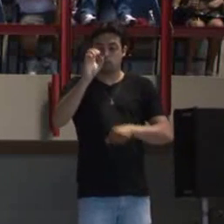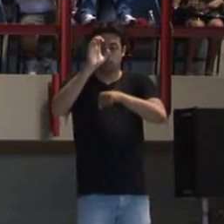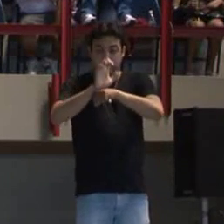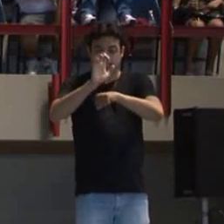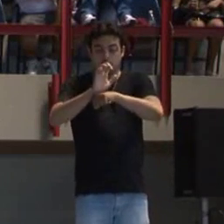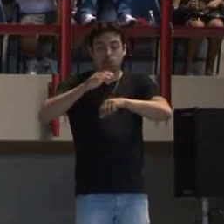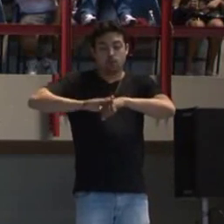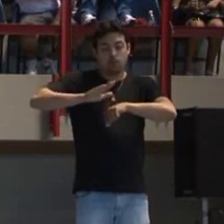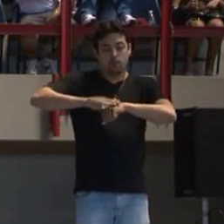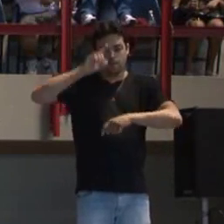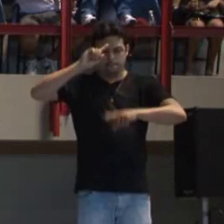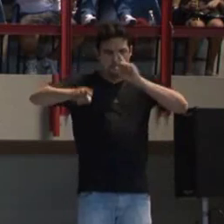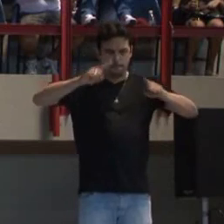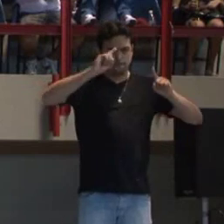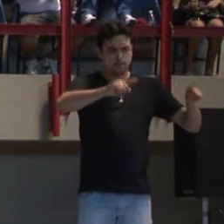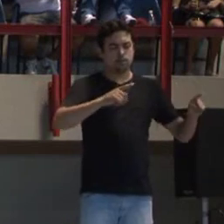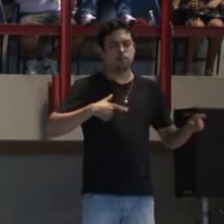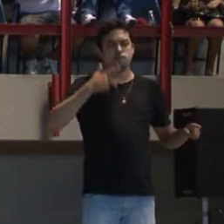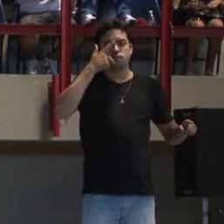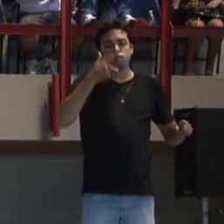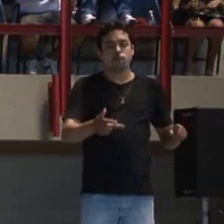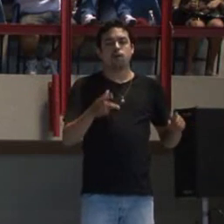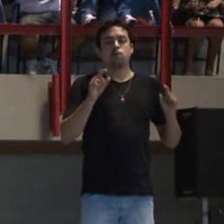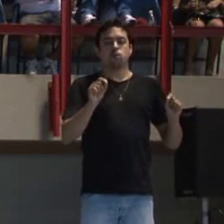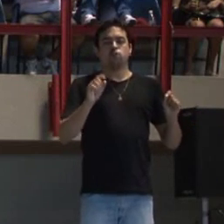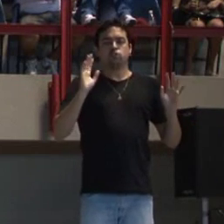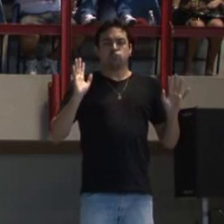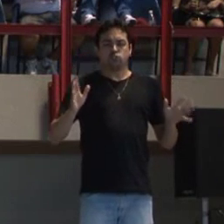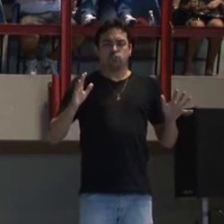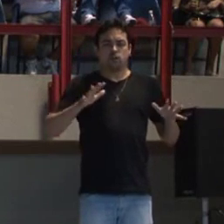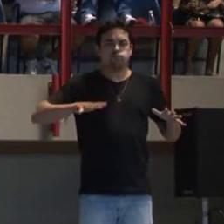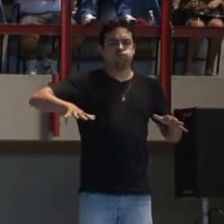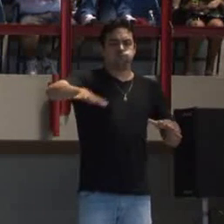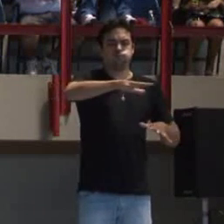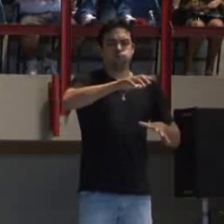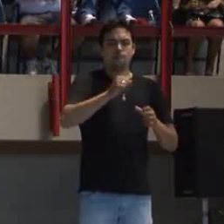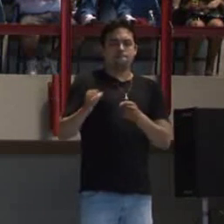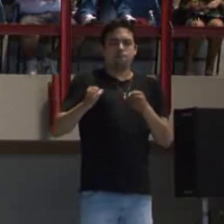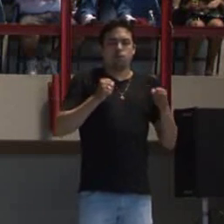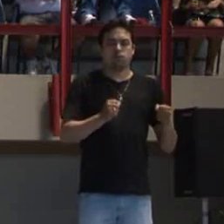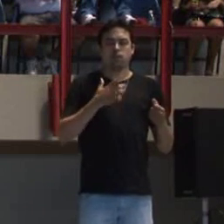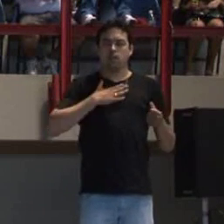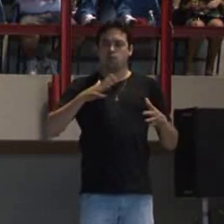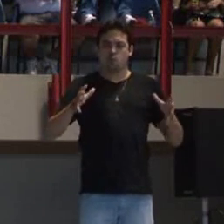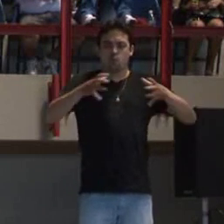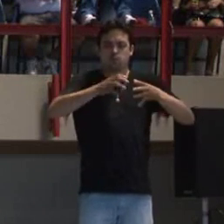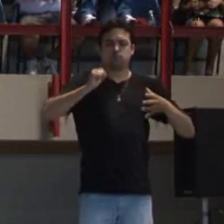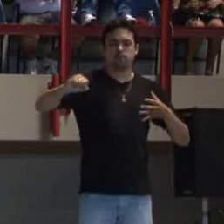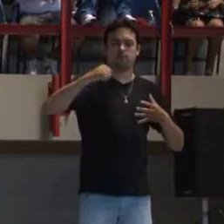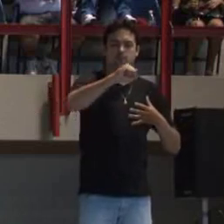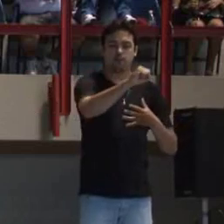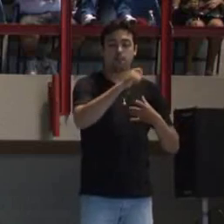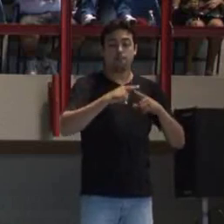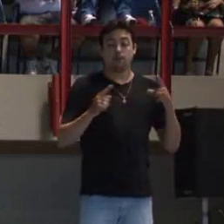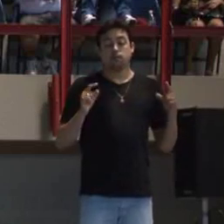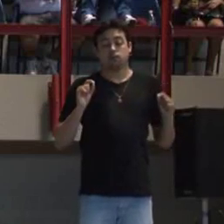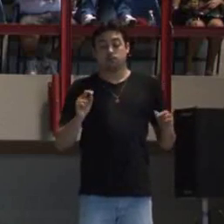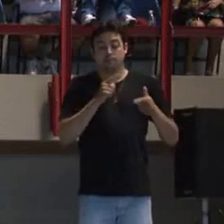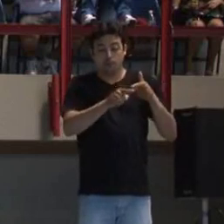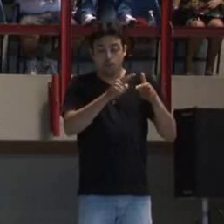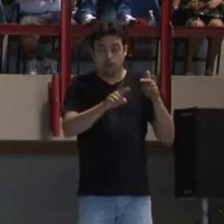Estado onde ele controla, ele dizia que ele controlava porque era o mais forte, ele que tinha que proteger o grupo. Só que o problema